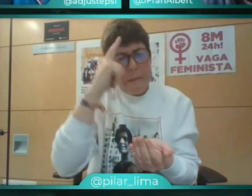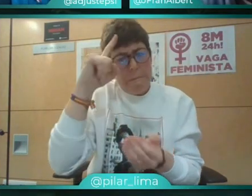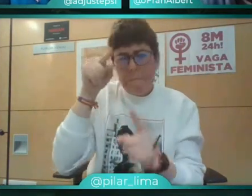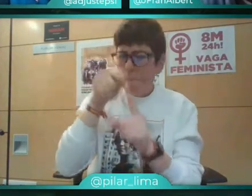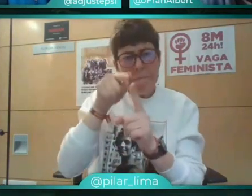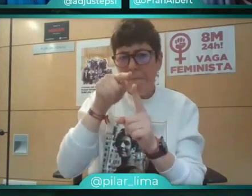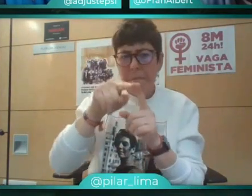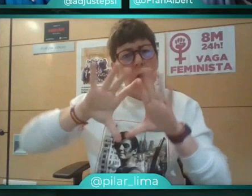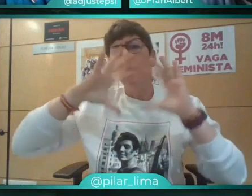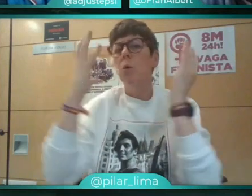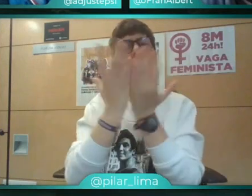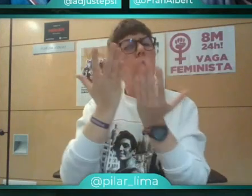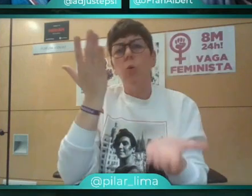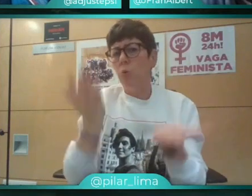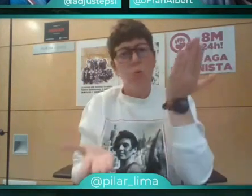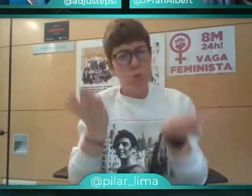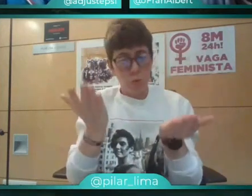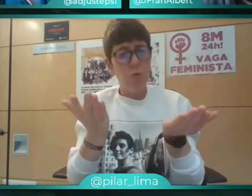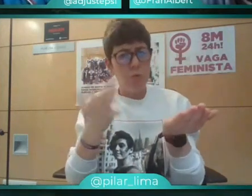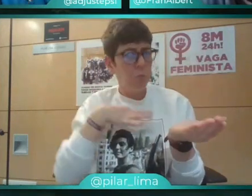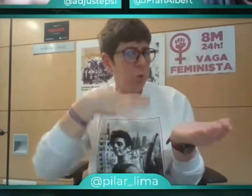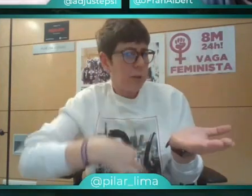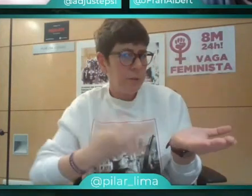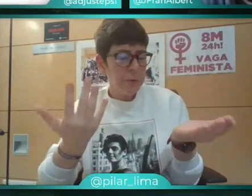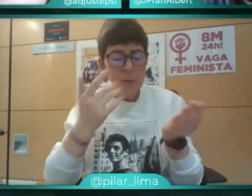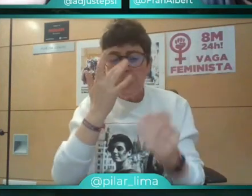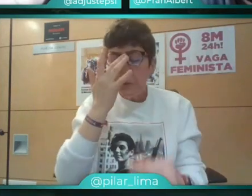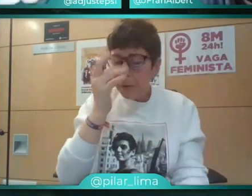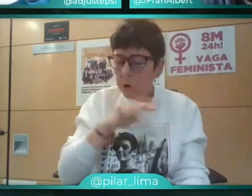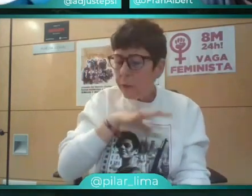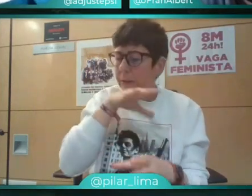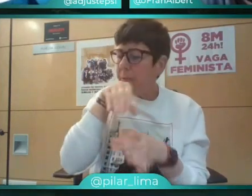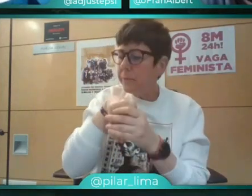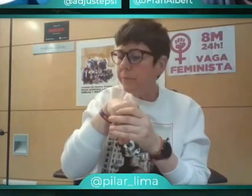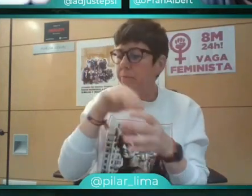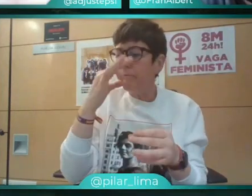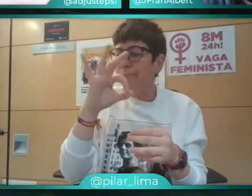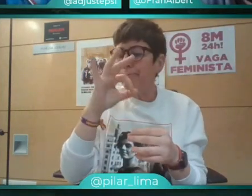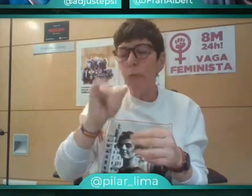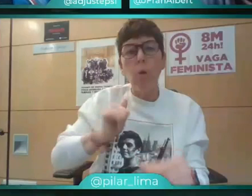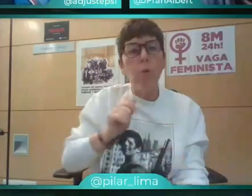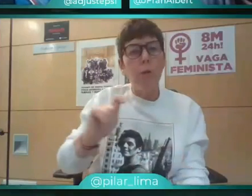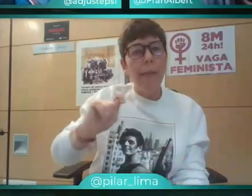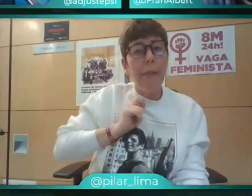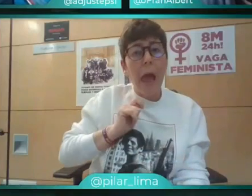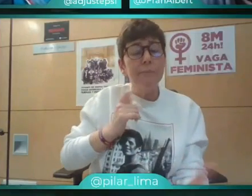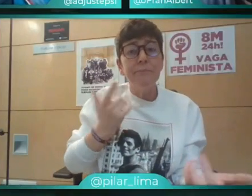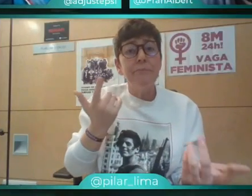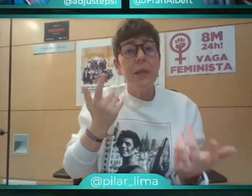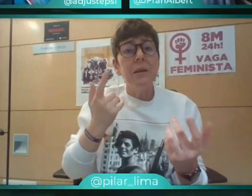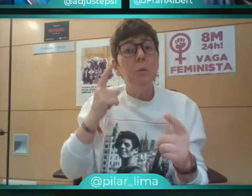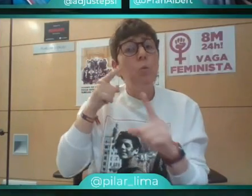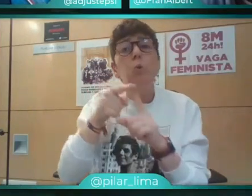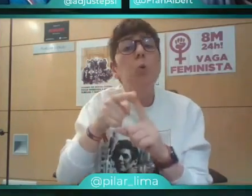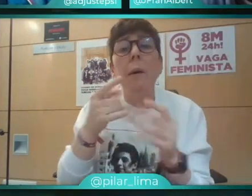yo yo he estado toda mi vida pensando trabajando porque quería un mundo más justo y yo sabía que